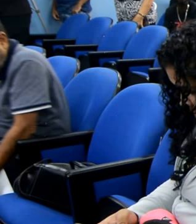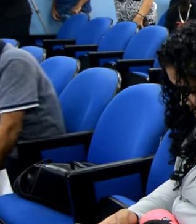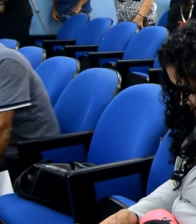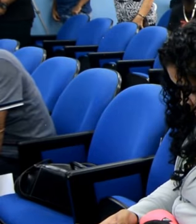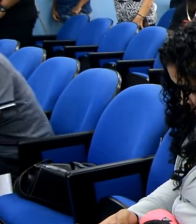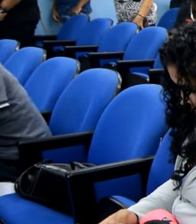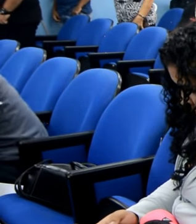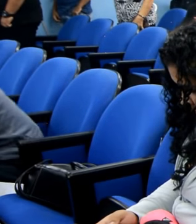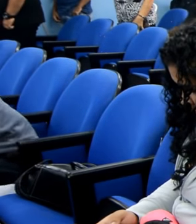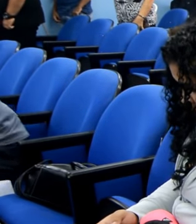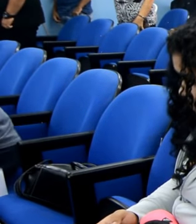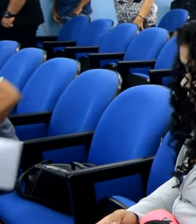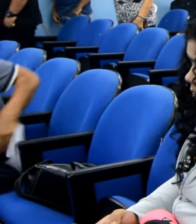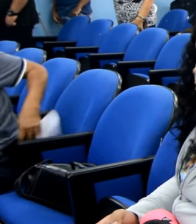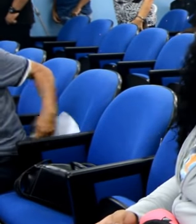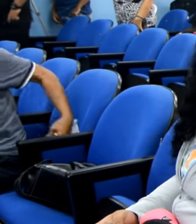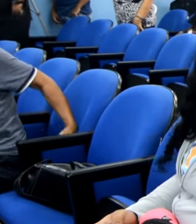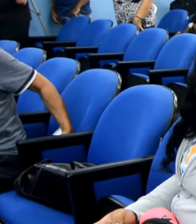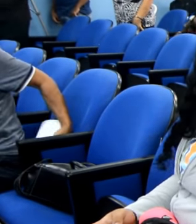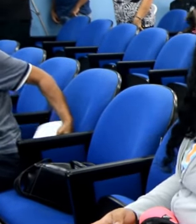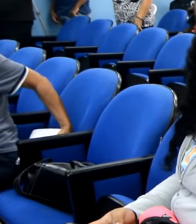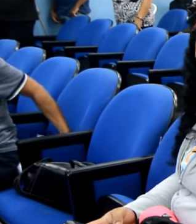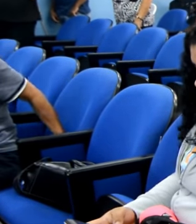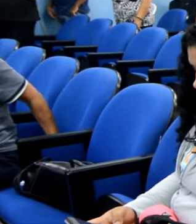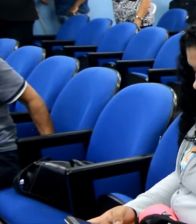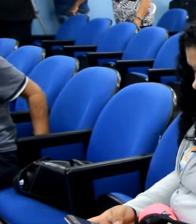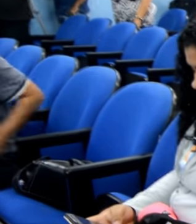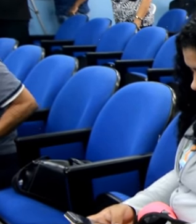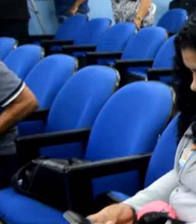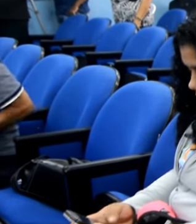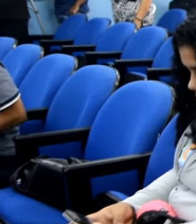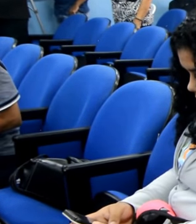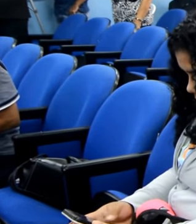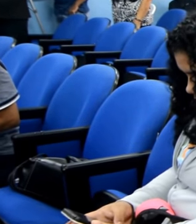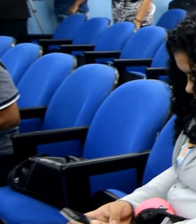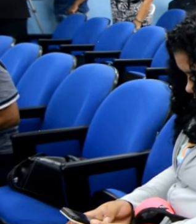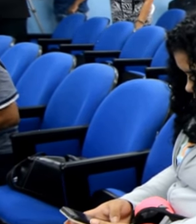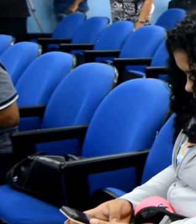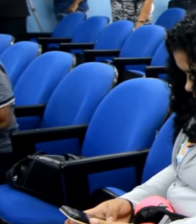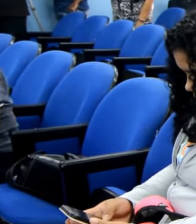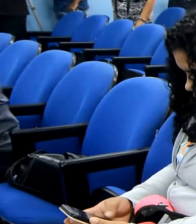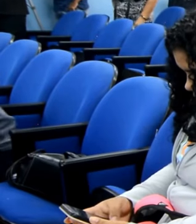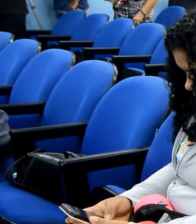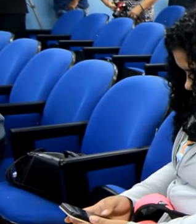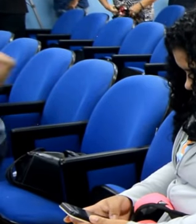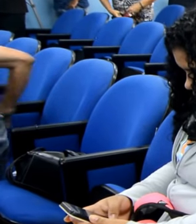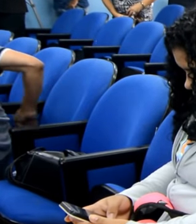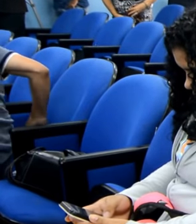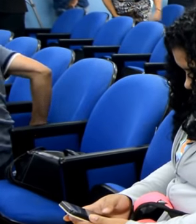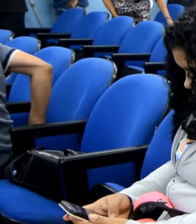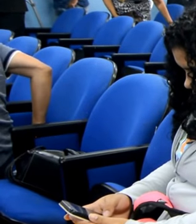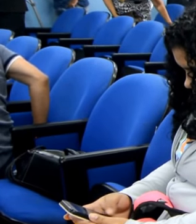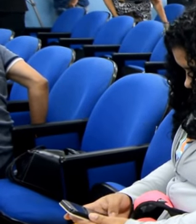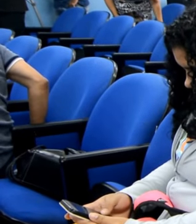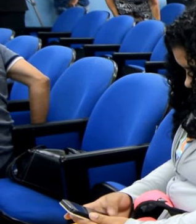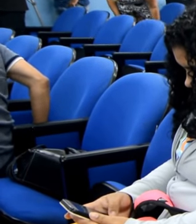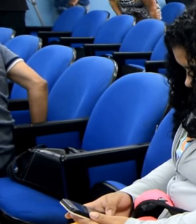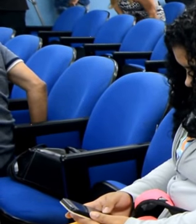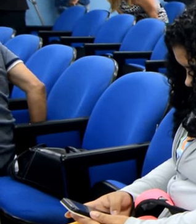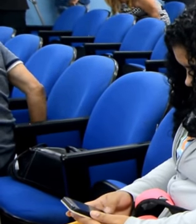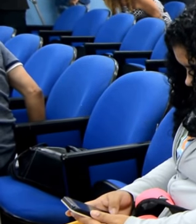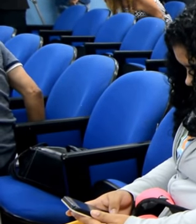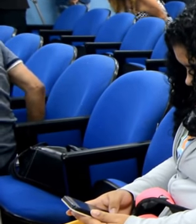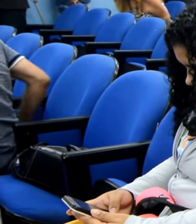aqui presente, por esse momento democrático de participação de toda a sociedade. Isso é muito importante.